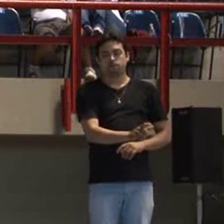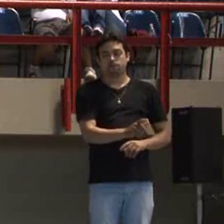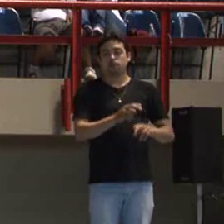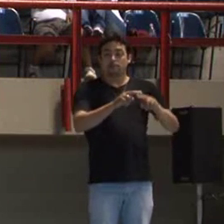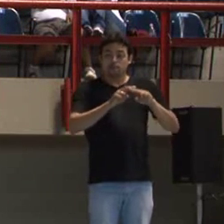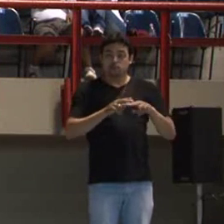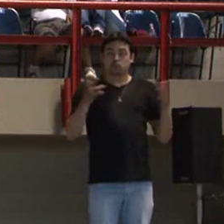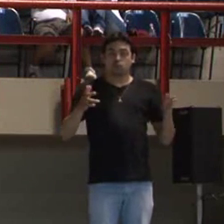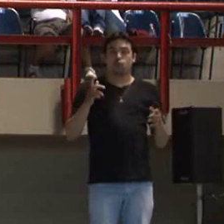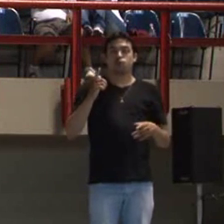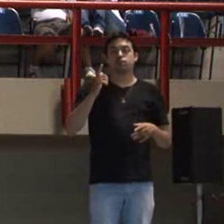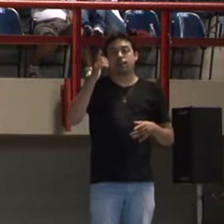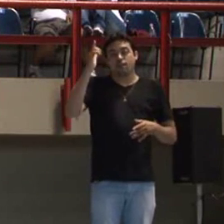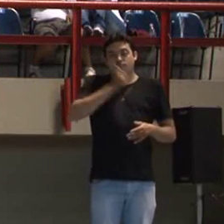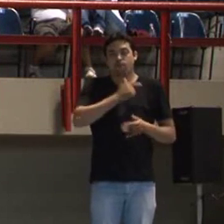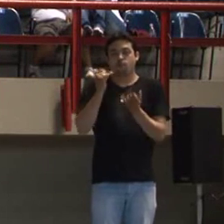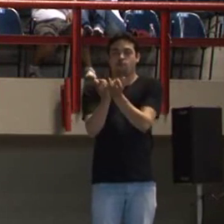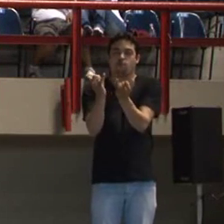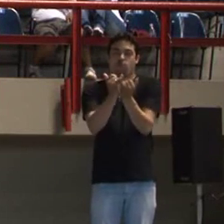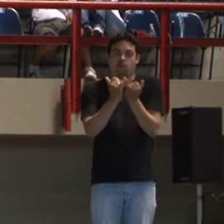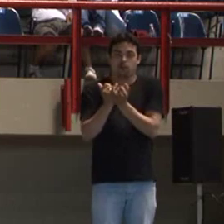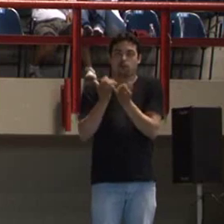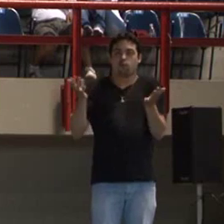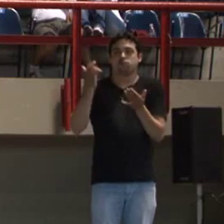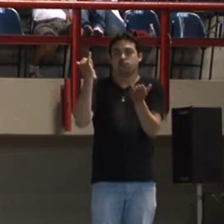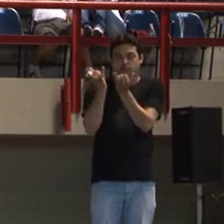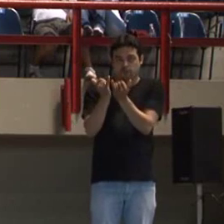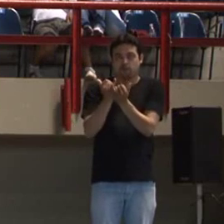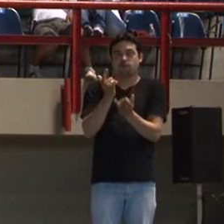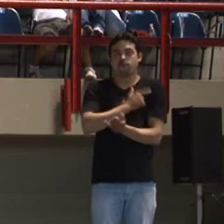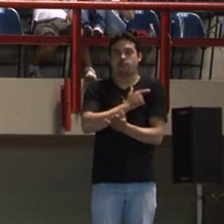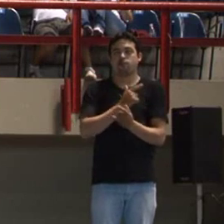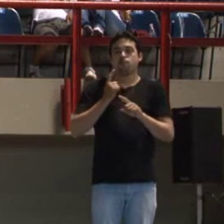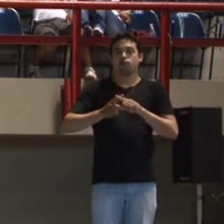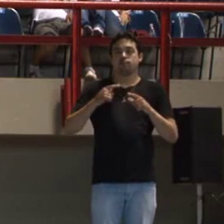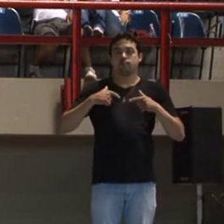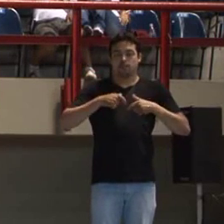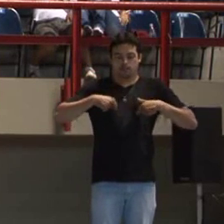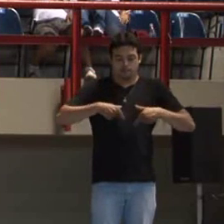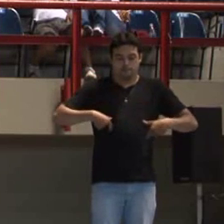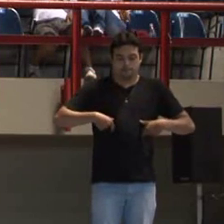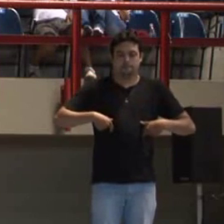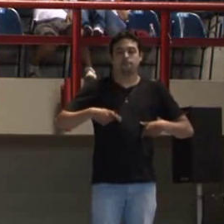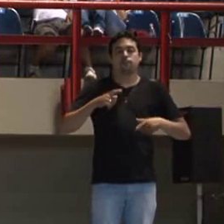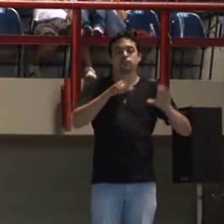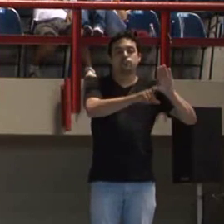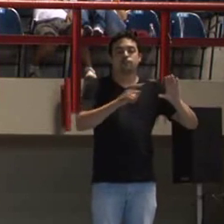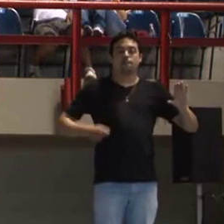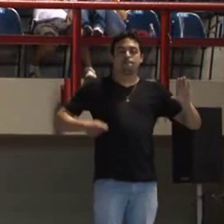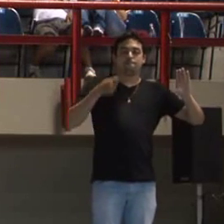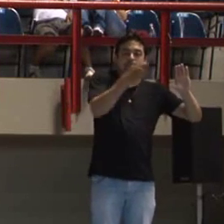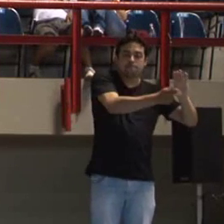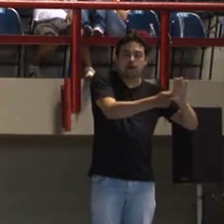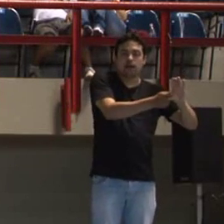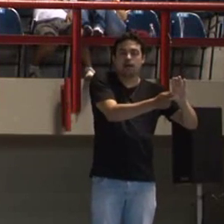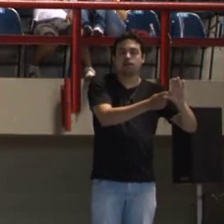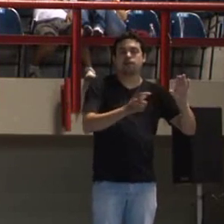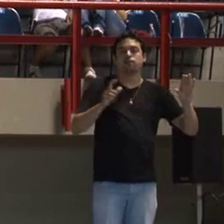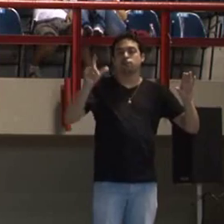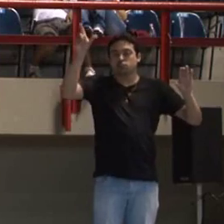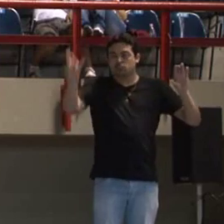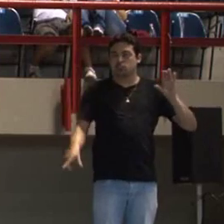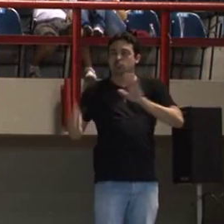Hoje é feio fofocar. É feio. Tem até uma blusa que diz assim: paga minhas contas, que aí tu ganha de brinde o direito de falar da minha